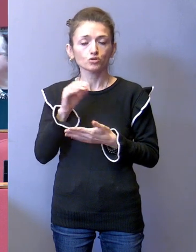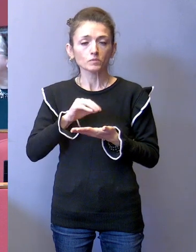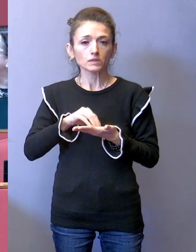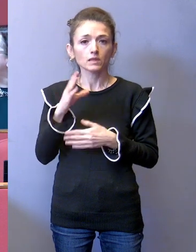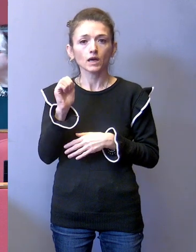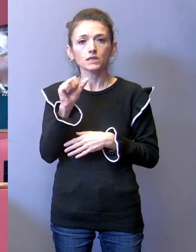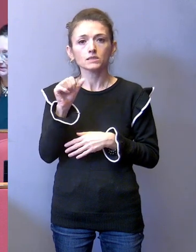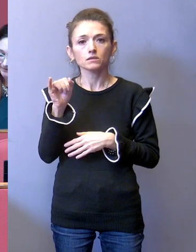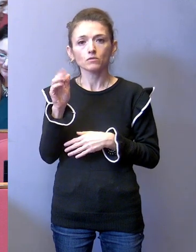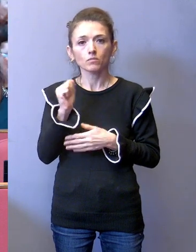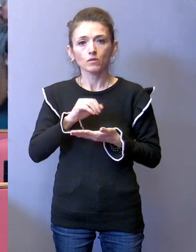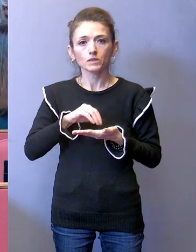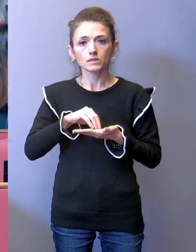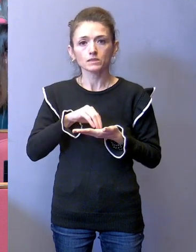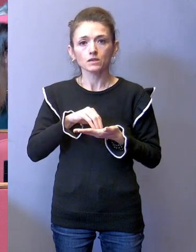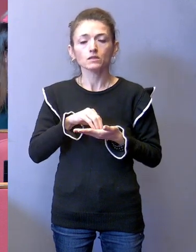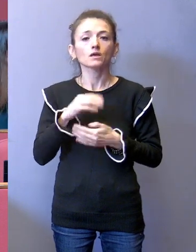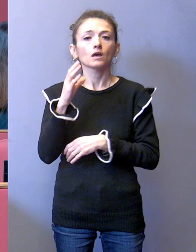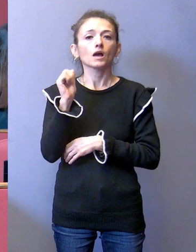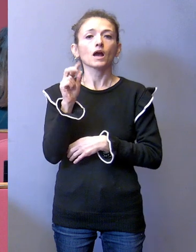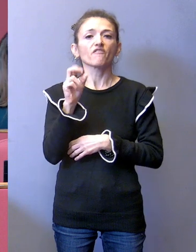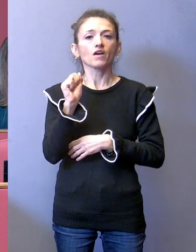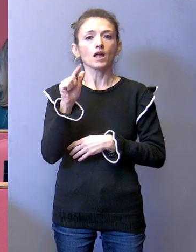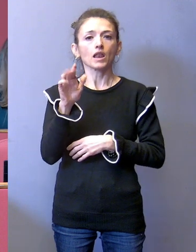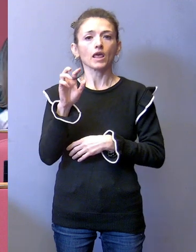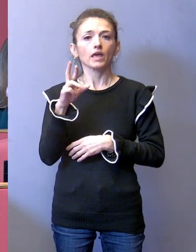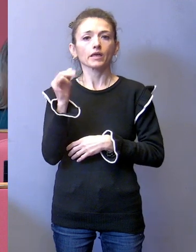Cassibba Cavalleri